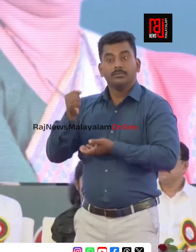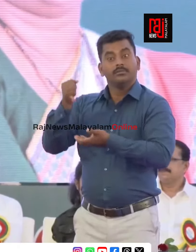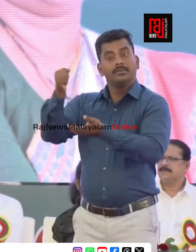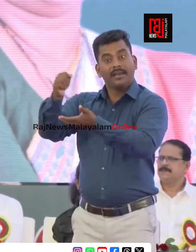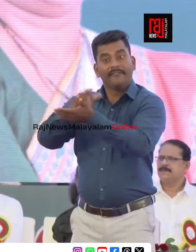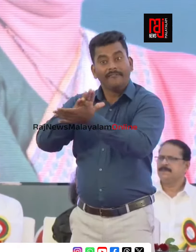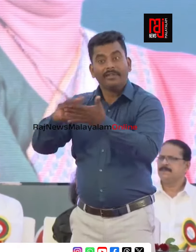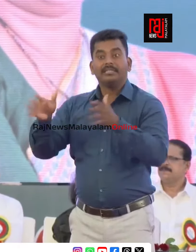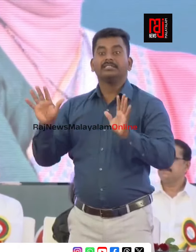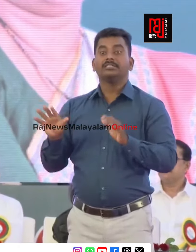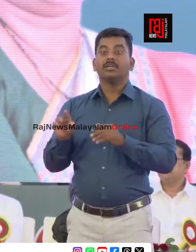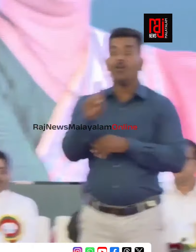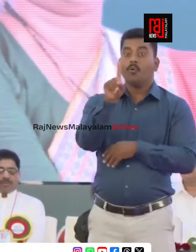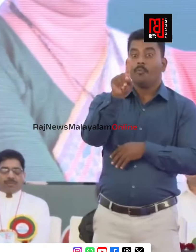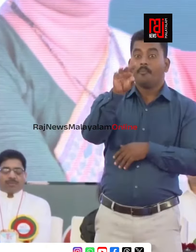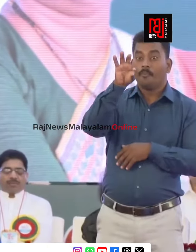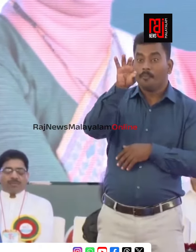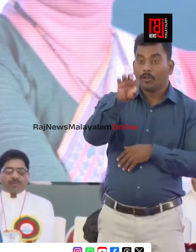ഭിന്നശേഷി ശാക്തീകരണത്തിനായി